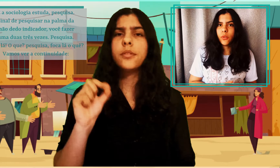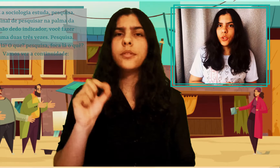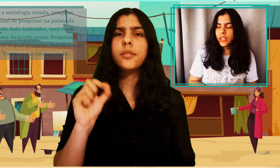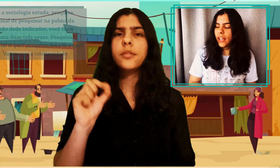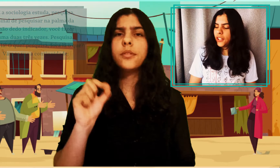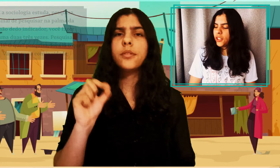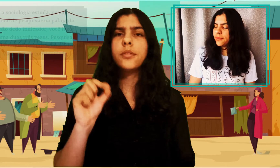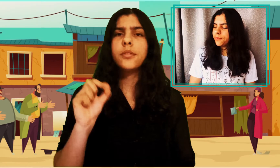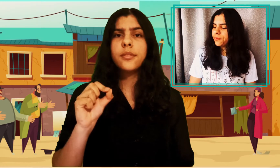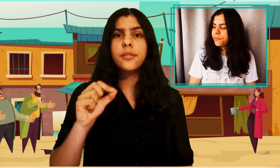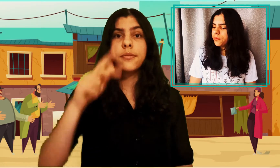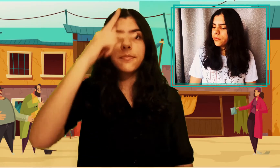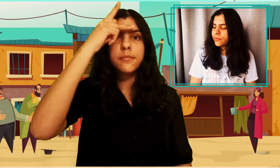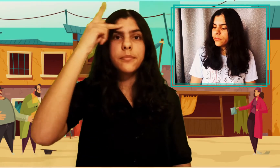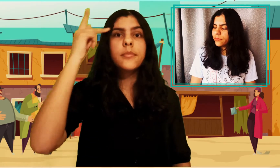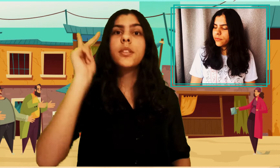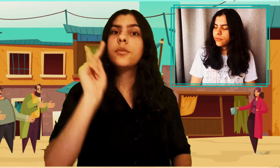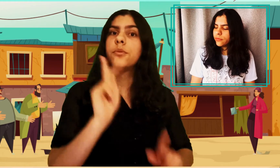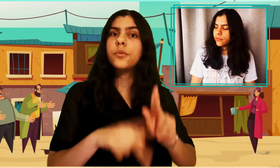a continuidade.